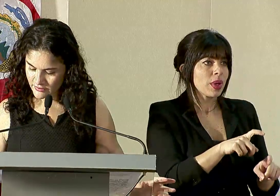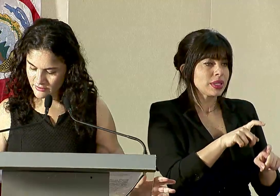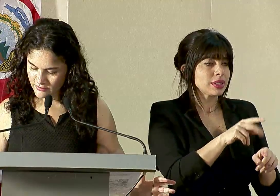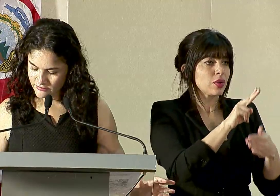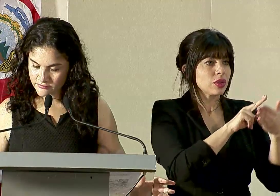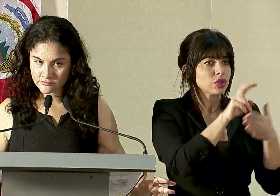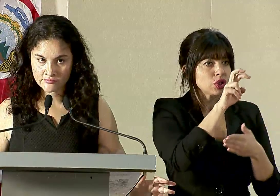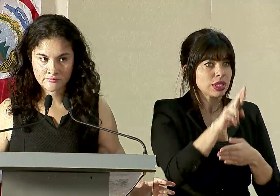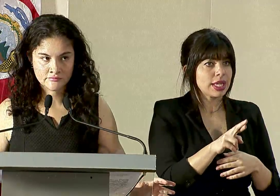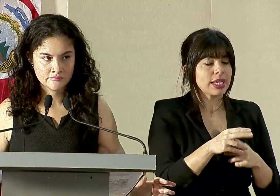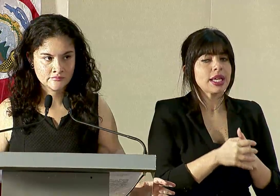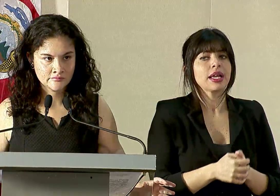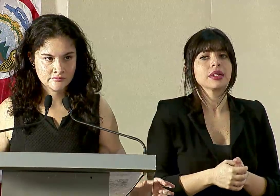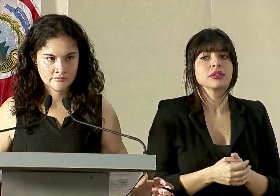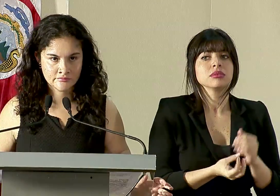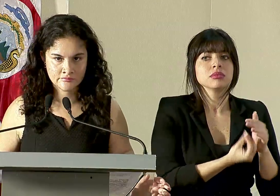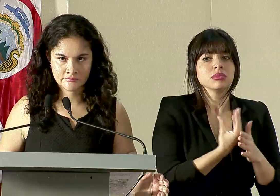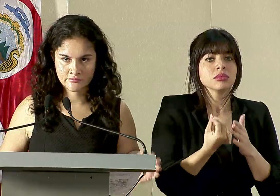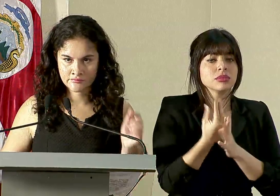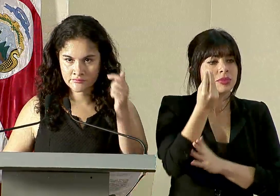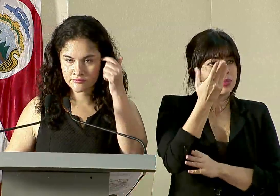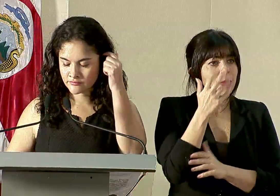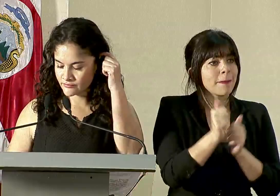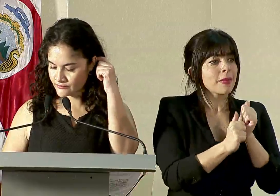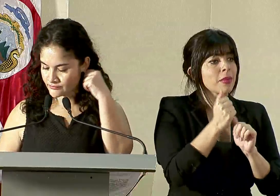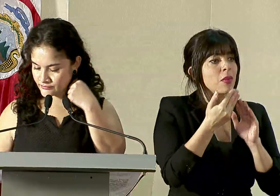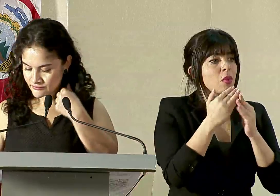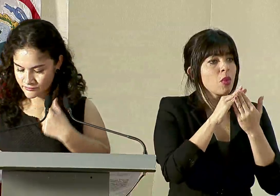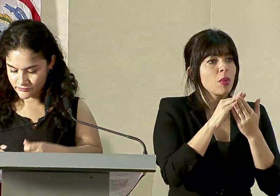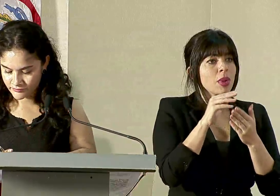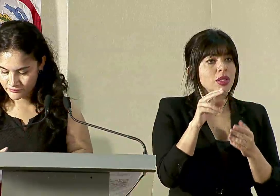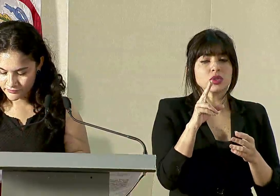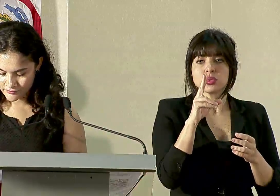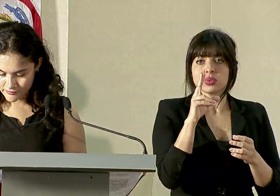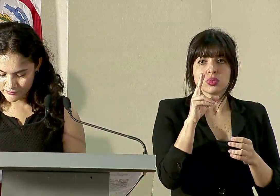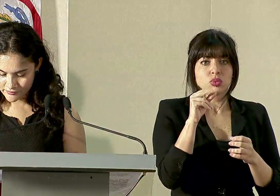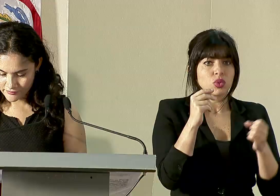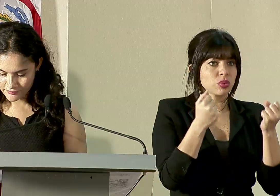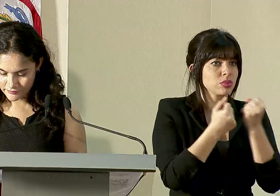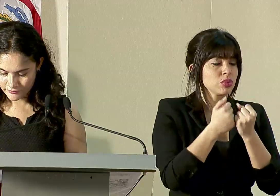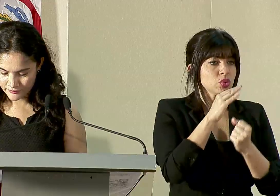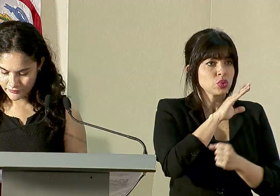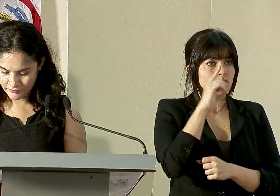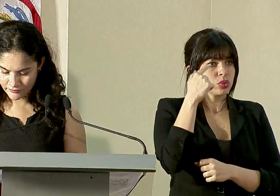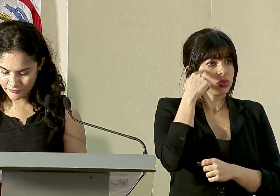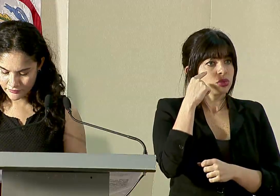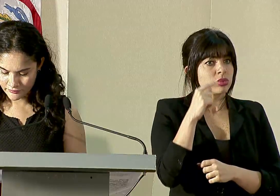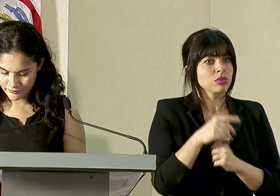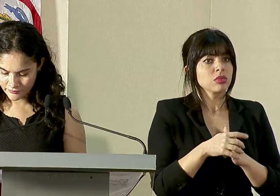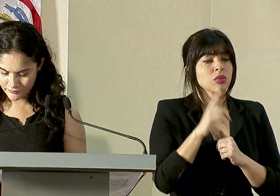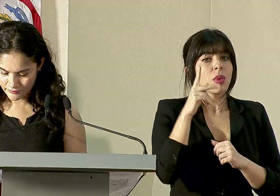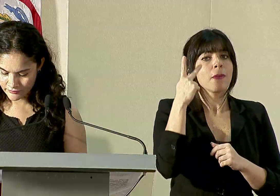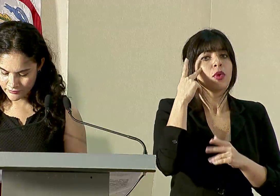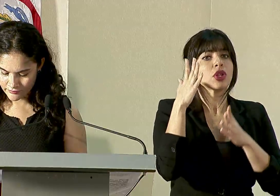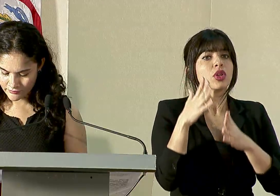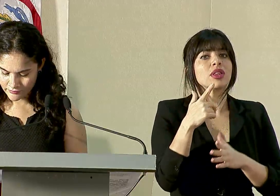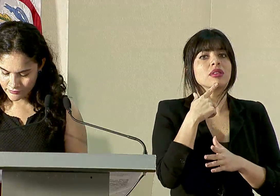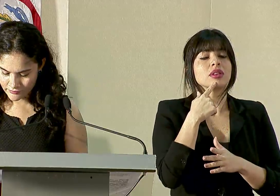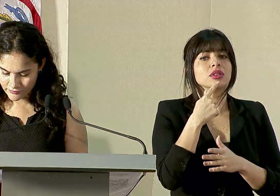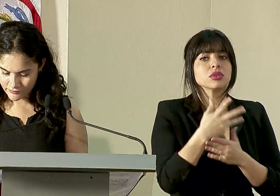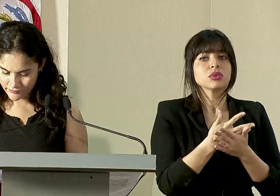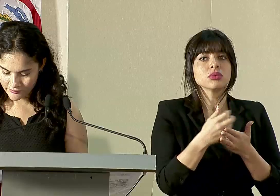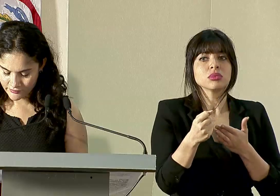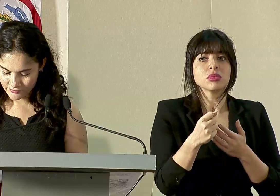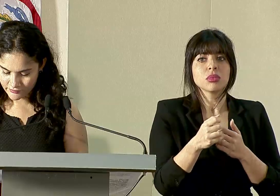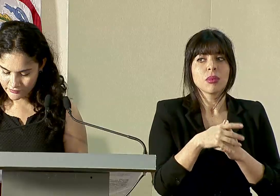Universidad de Costa Rica donde revela que la mayoría de la población pues no está respaldando su gestión muchos politólogos dicen que usted desperdició el